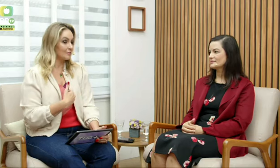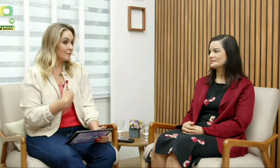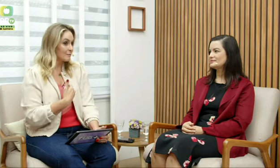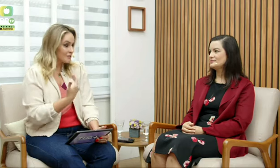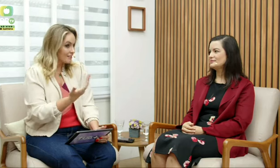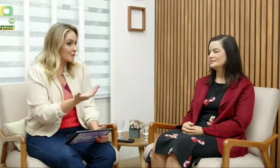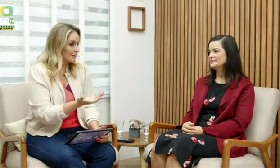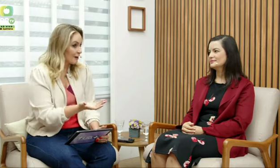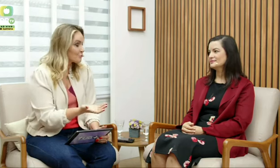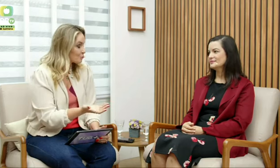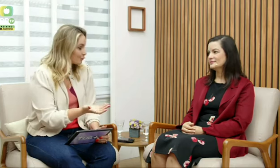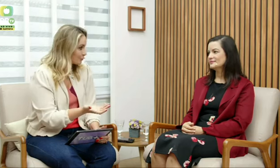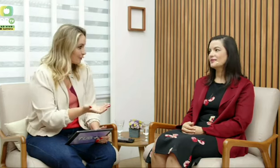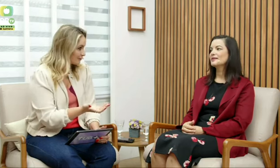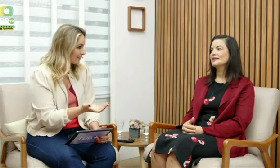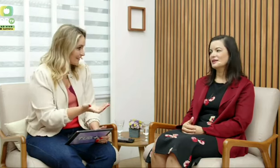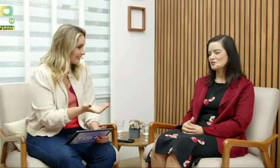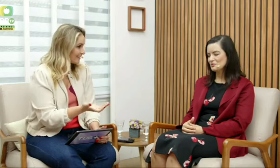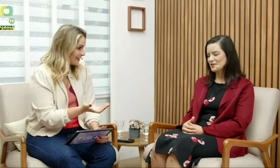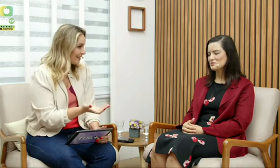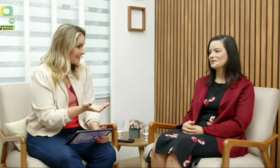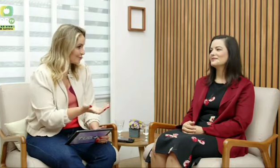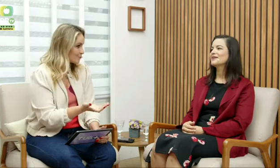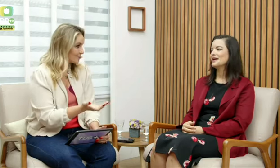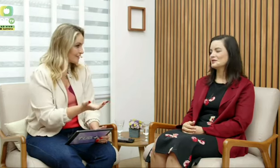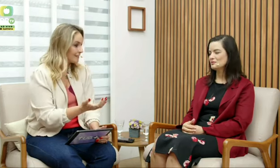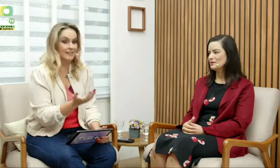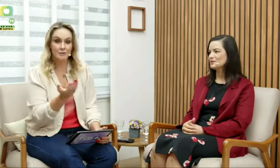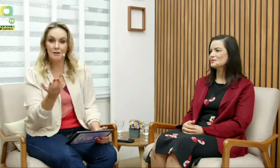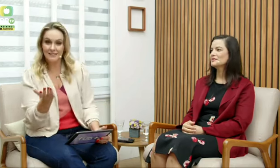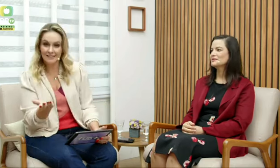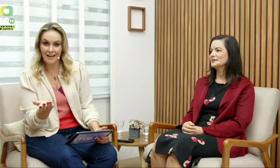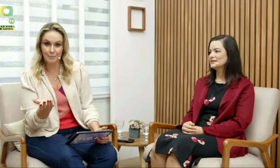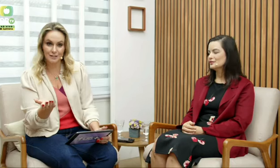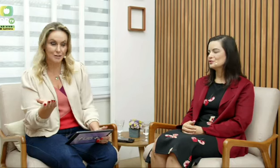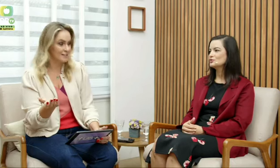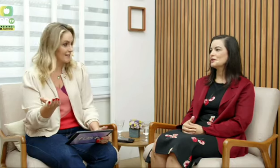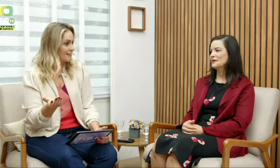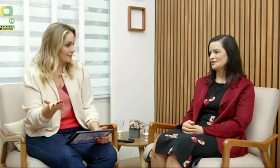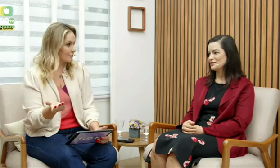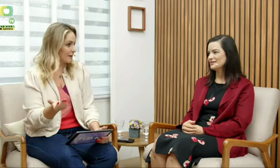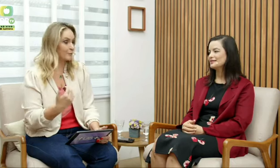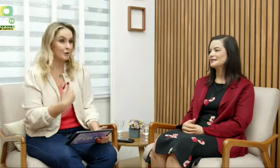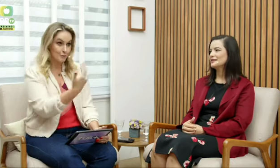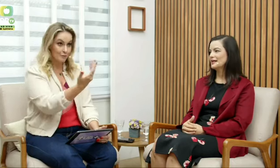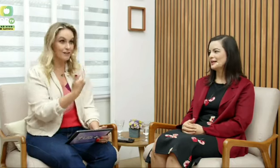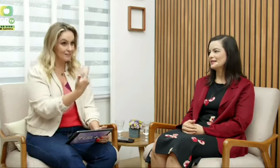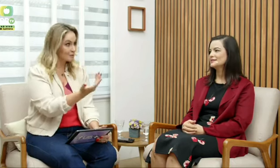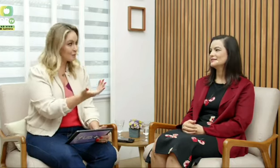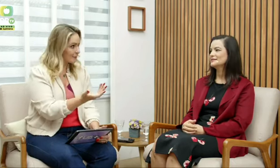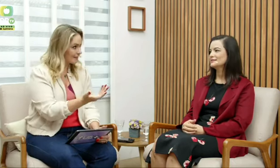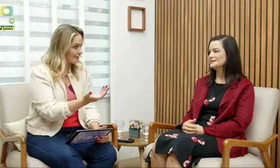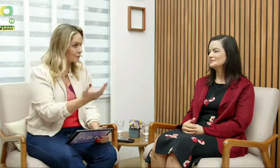tenho que me direcionar ao surdo para falar. Isso mesmo. É isso? É isso e mesmo. não ao intérprete. Justamente. Não é? Porque eu estou falando com ele.